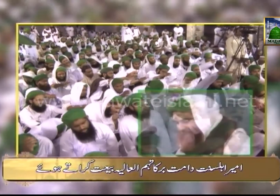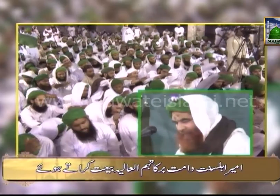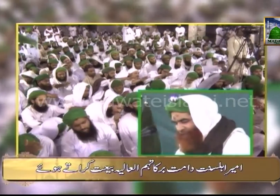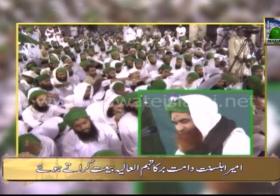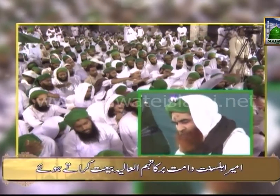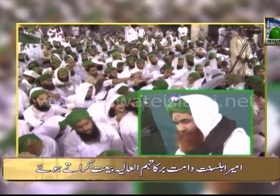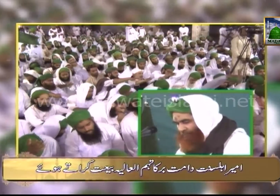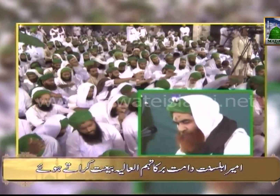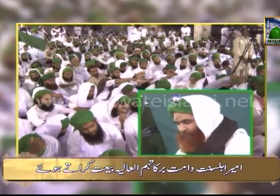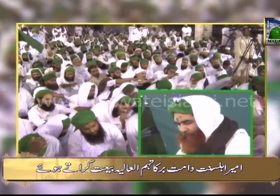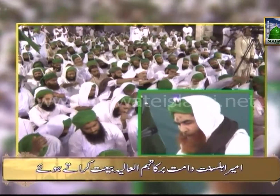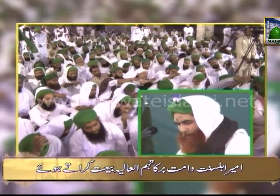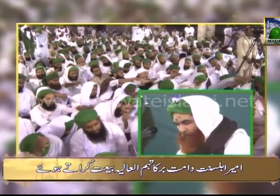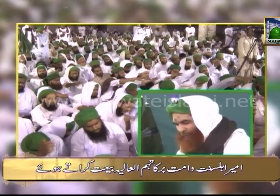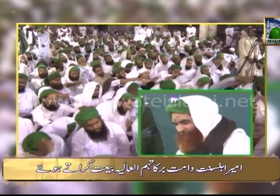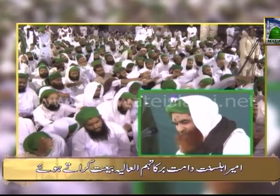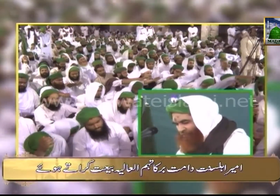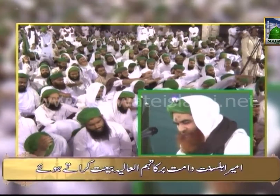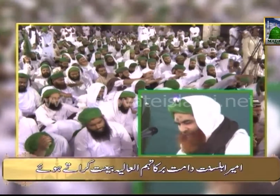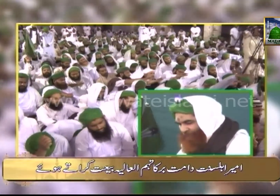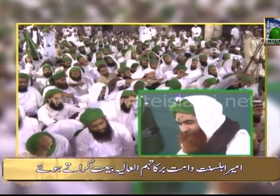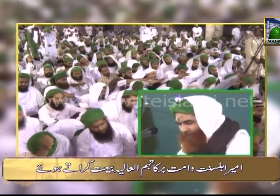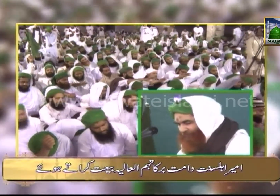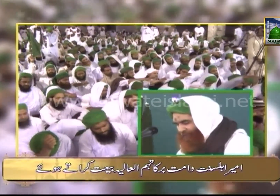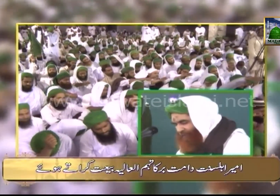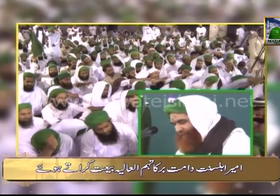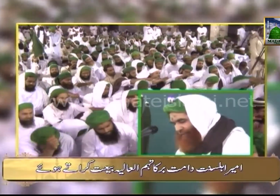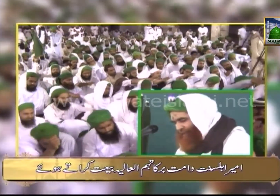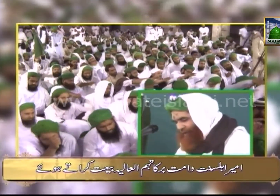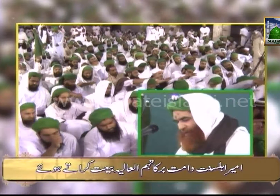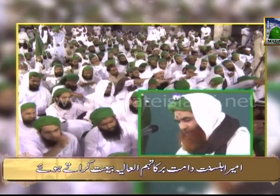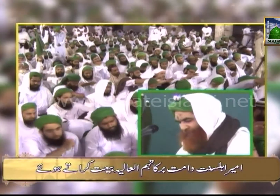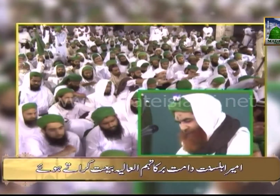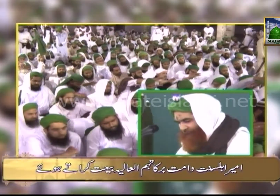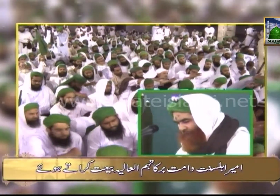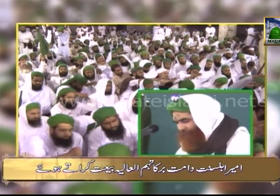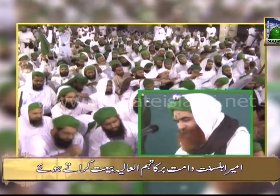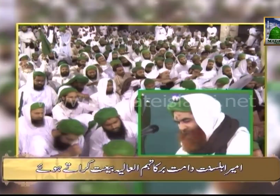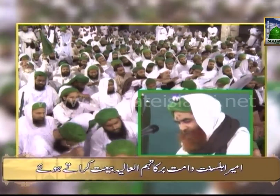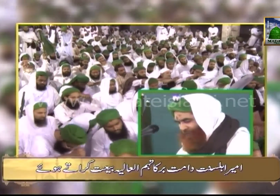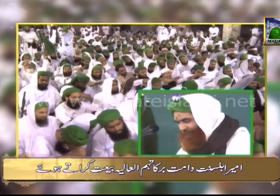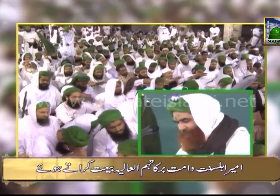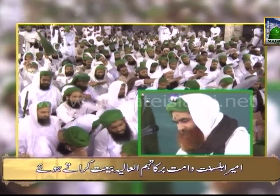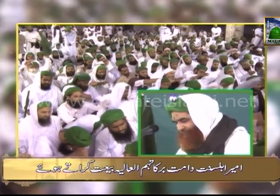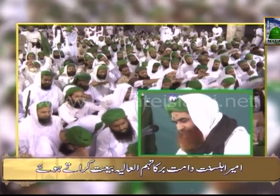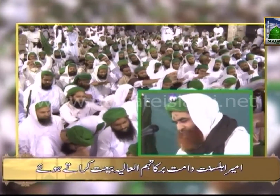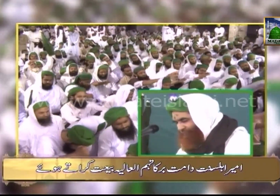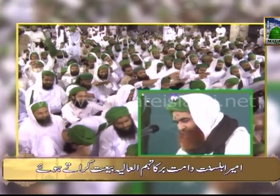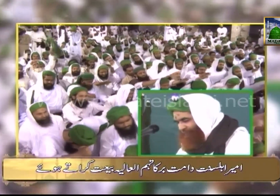غوث پاک کا، قادری میں قادری، قادری